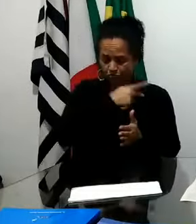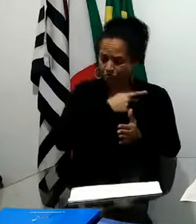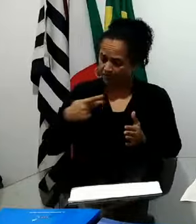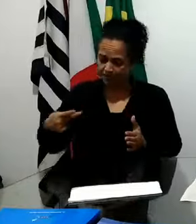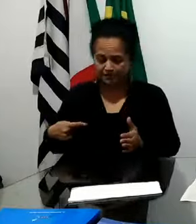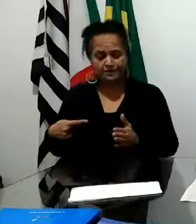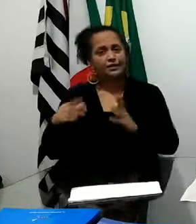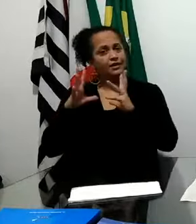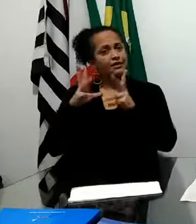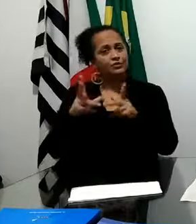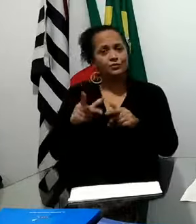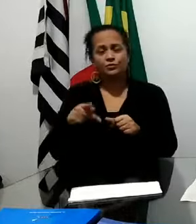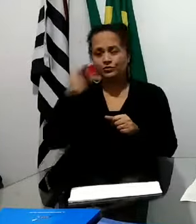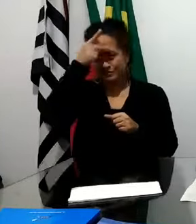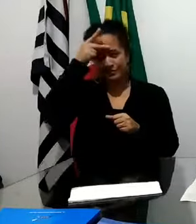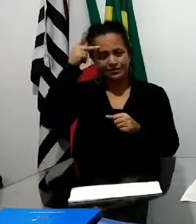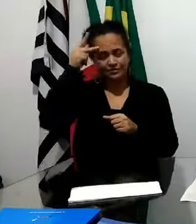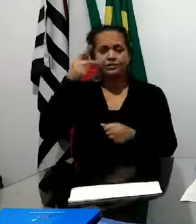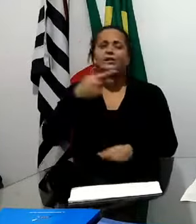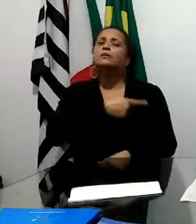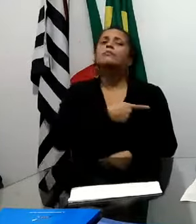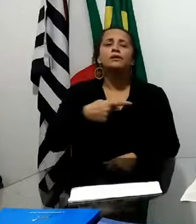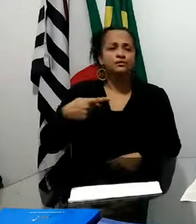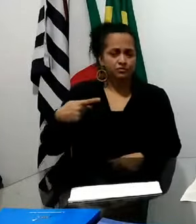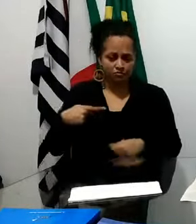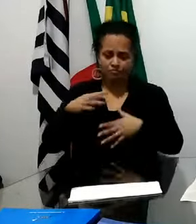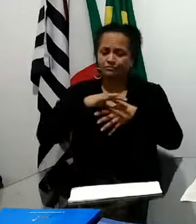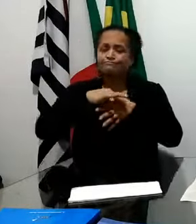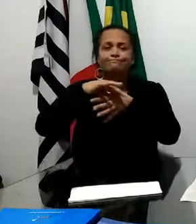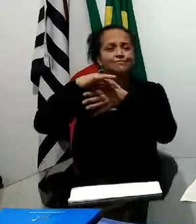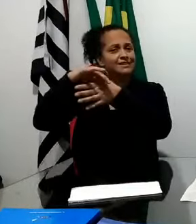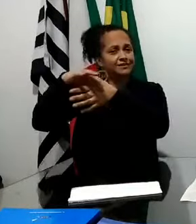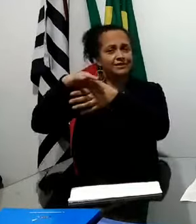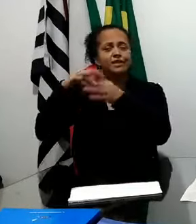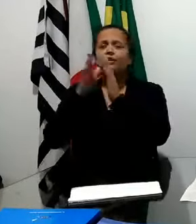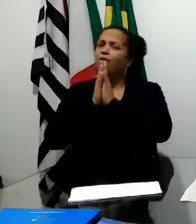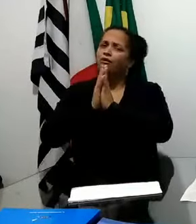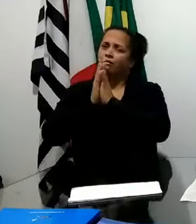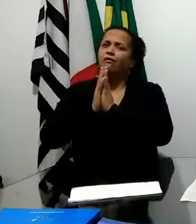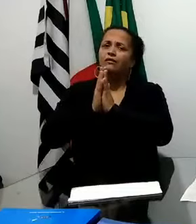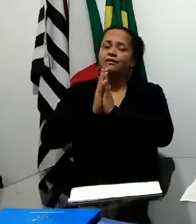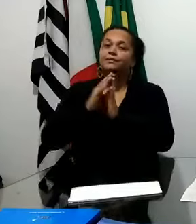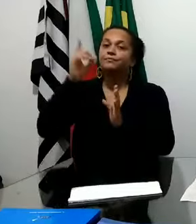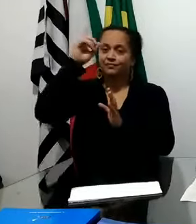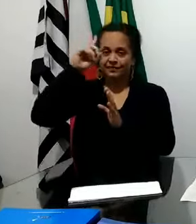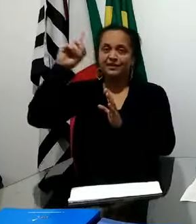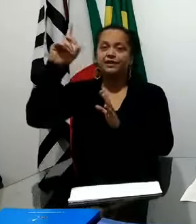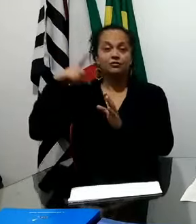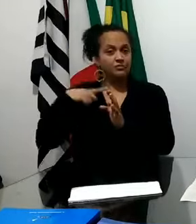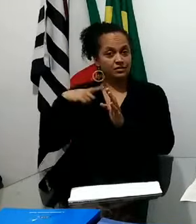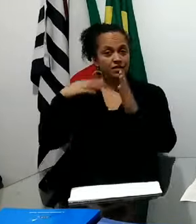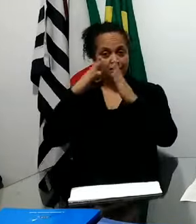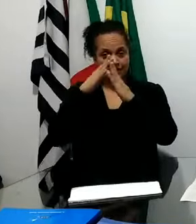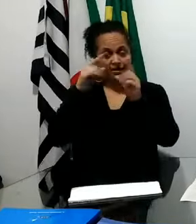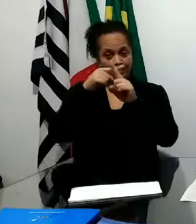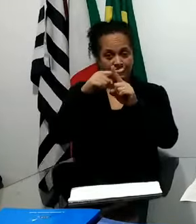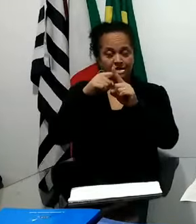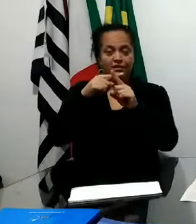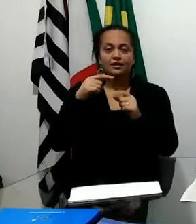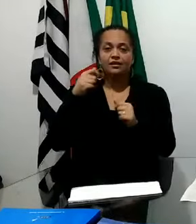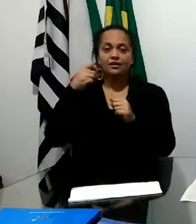pelas autoridades espirituais, os pastores, os líderes. Deus estabeleceu na igreja 5 dons ministeriais: os